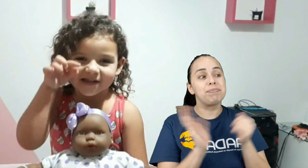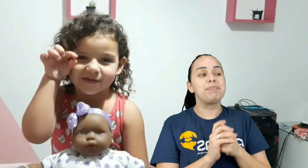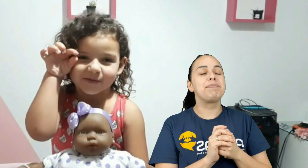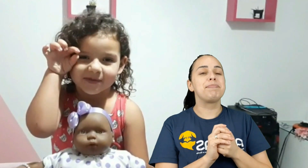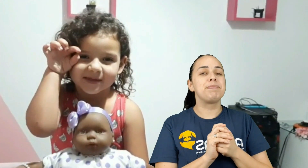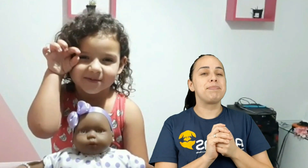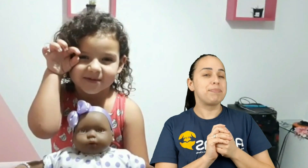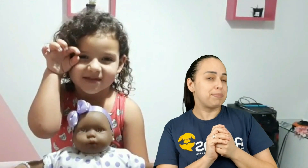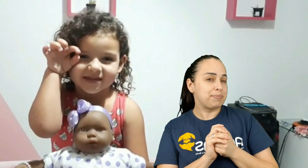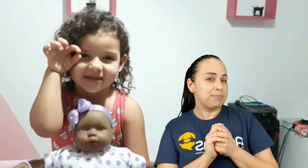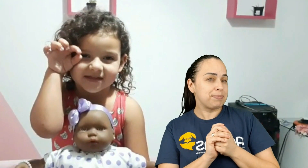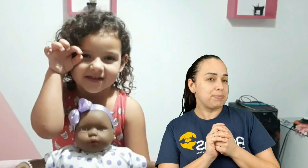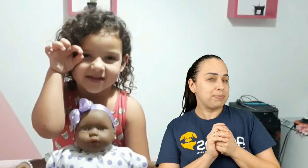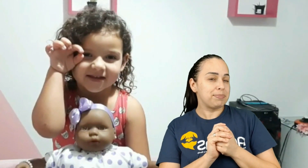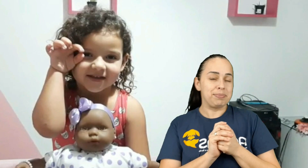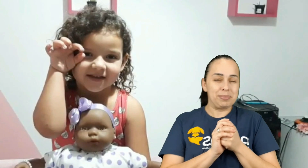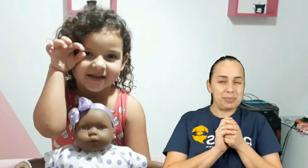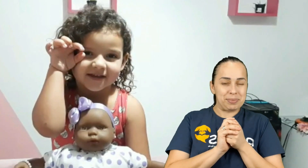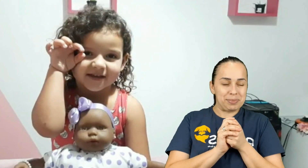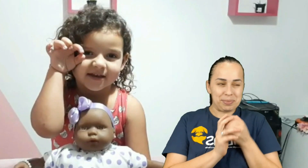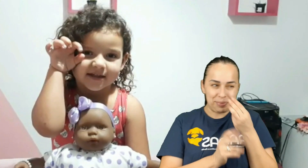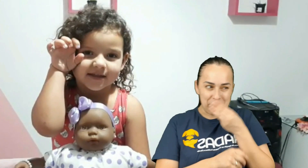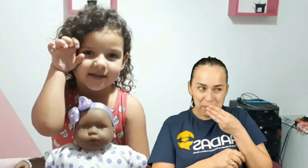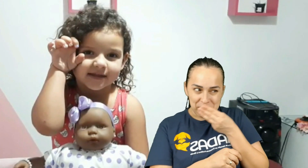Aqueles docinhos. Docinhos?